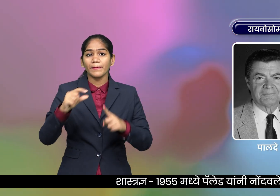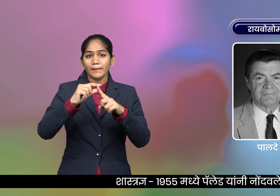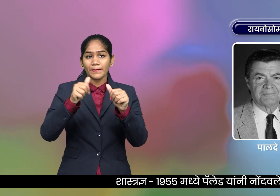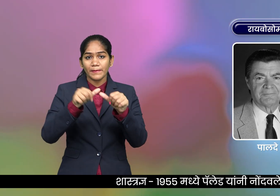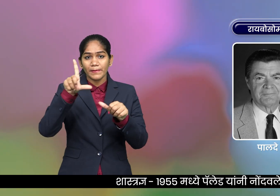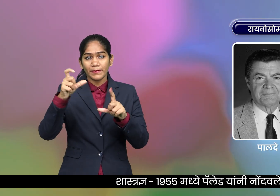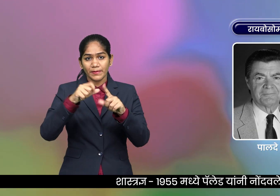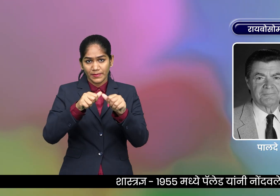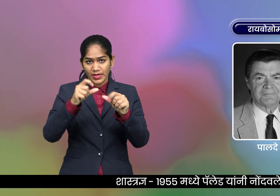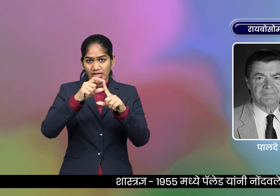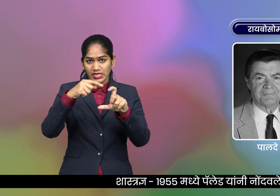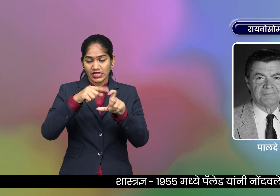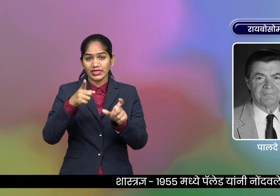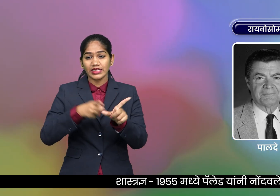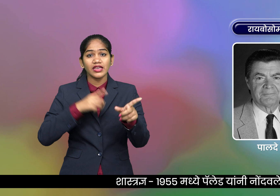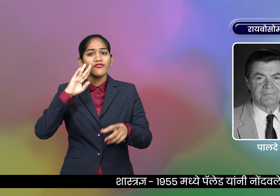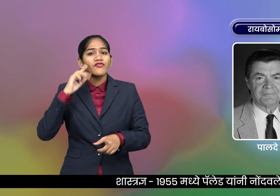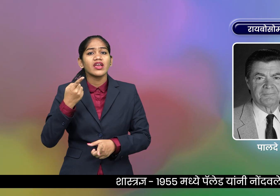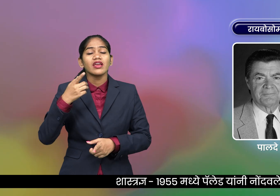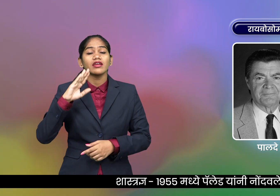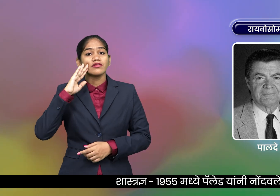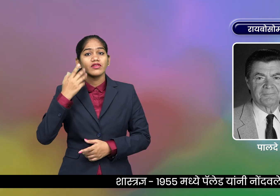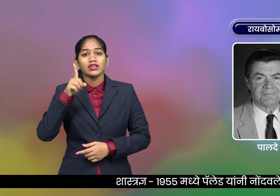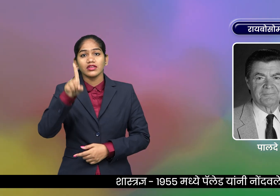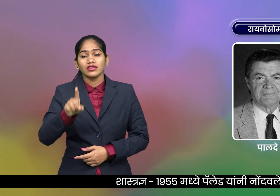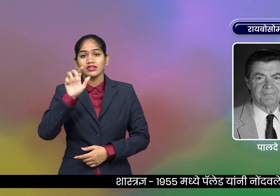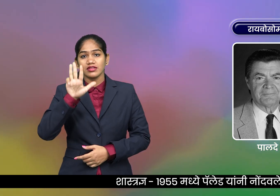1955 मध्ये प्लेड यांनी नोंदवले.